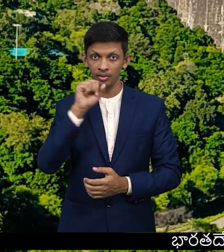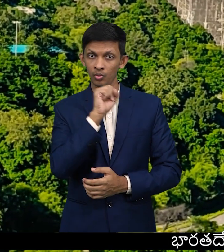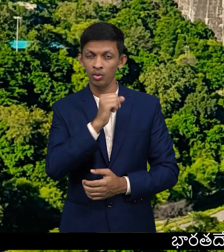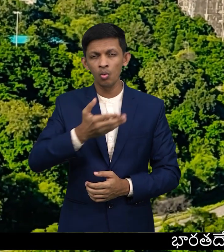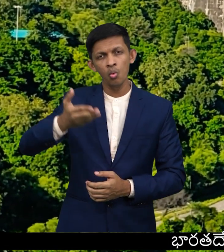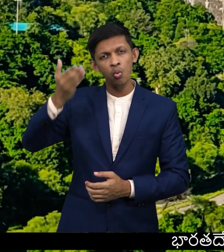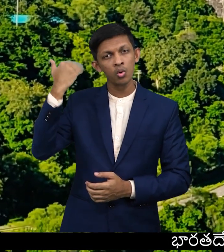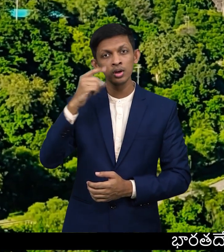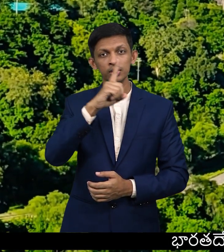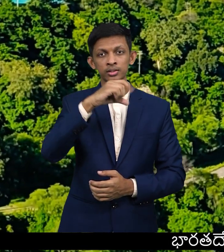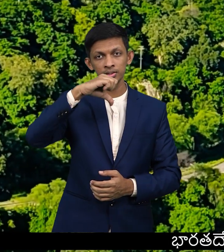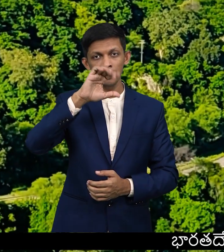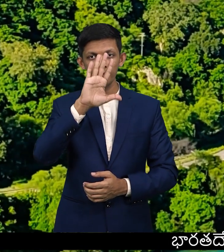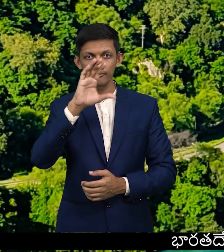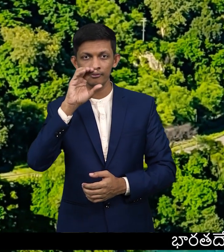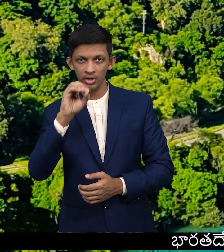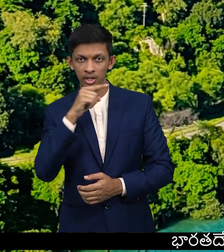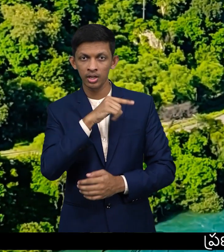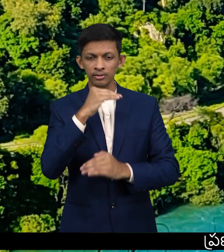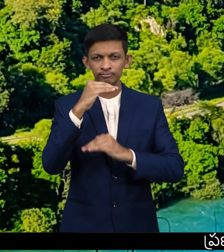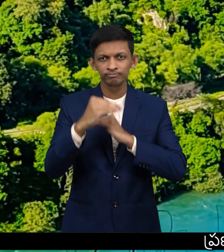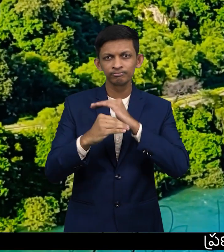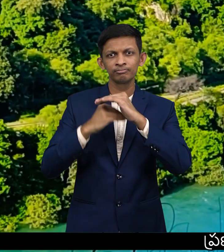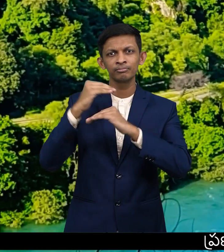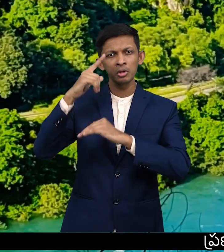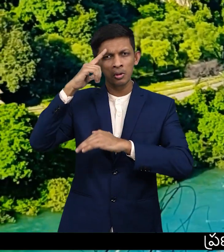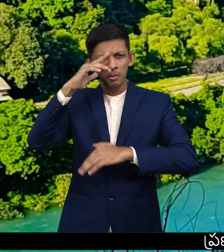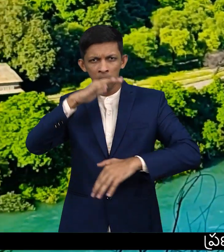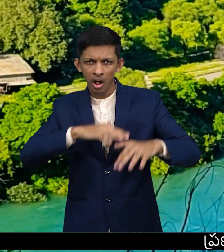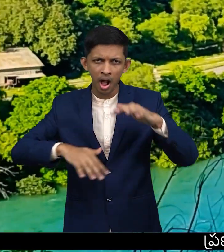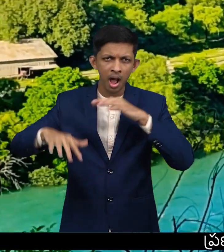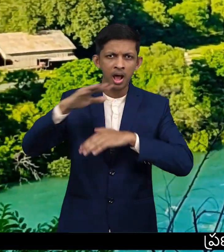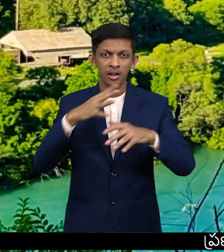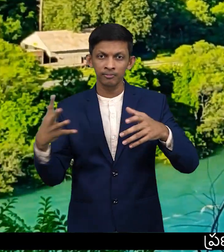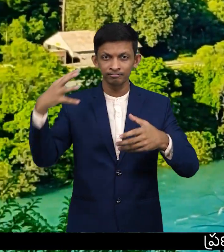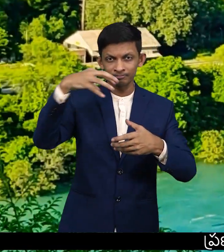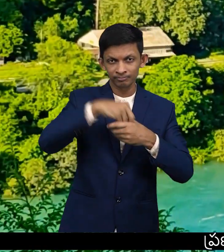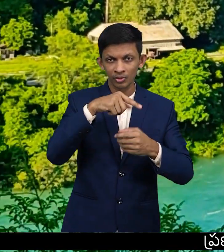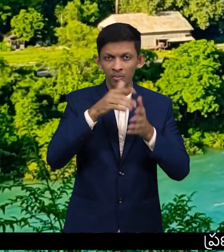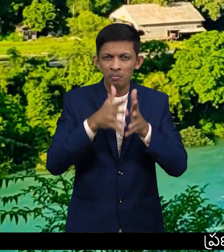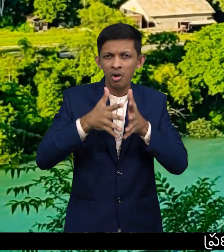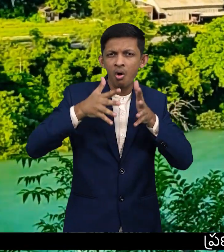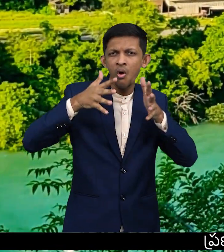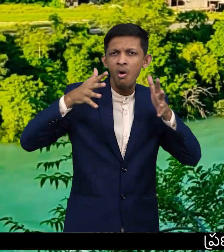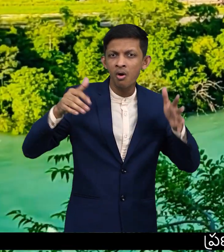భారతదేశం యొక్క 1950ల అభివృద్ధి ప్రణాళికలో బాక్రా నాంగల్,